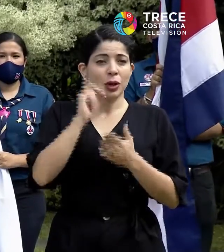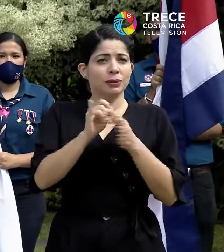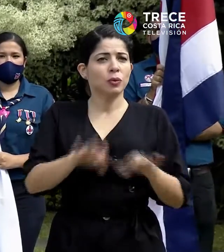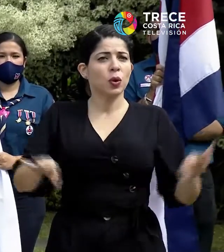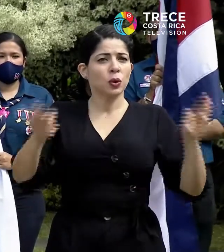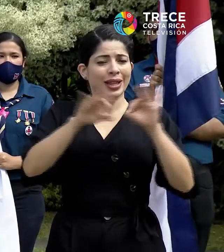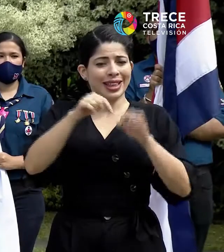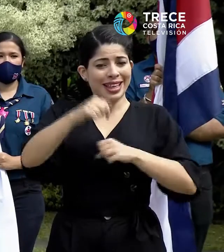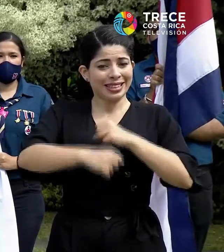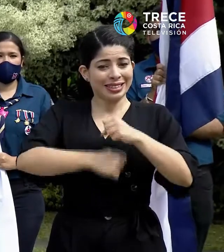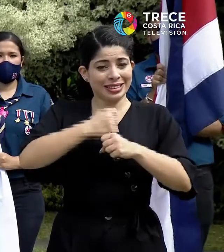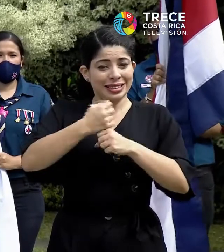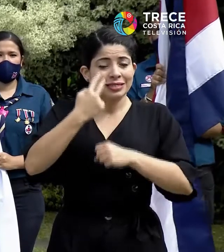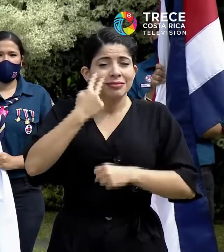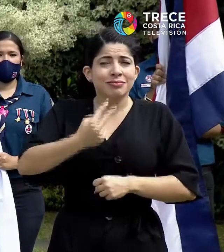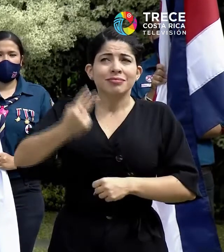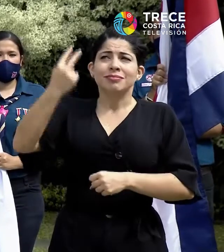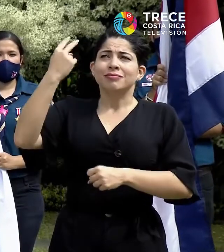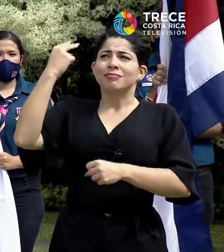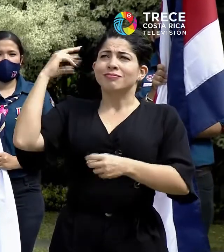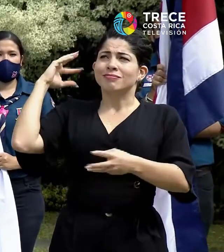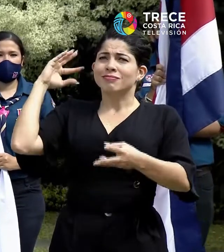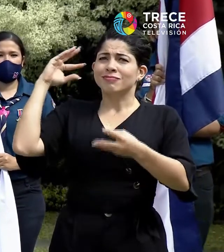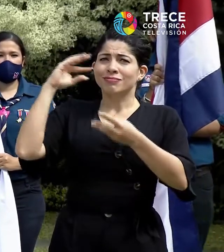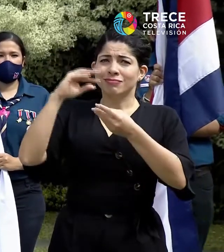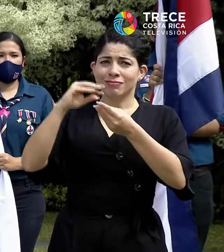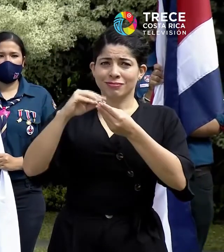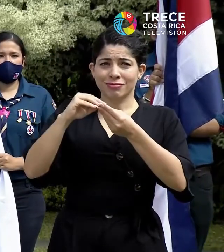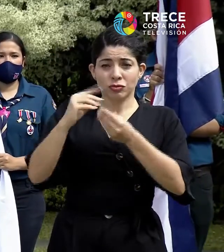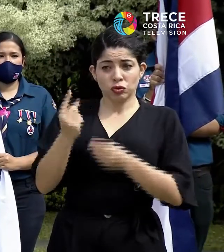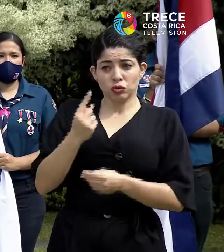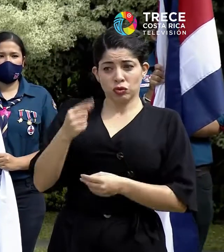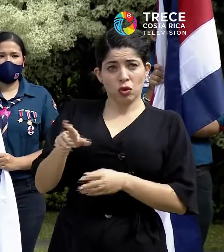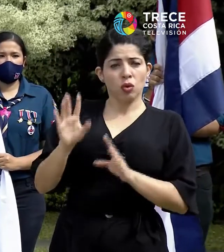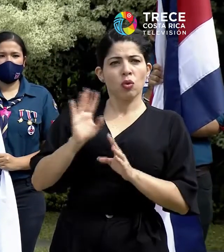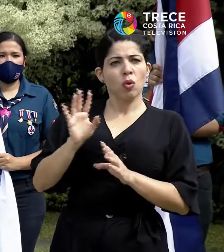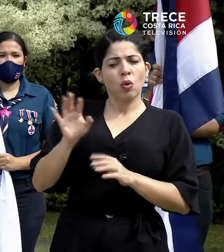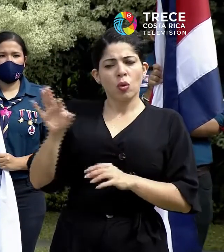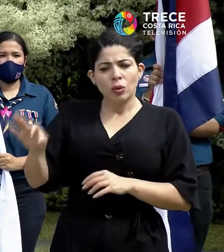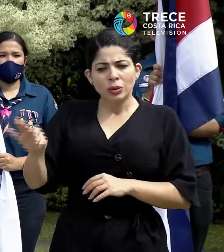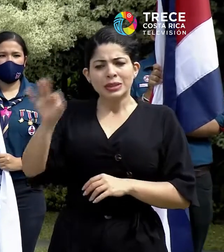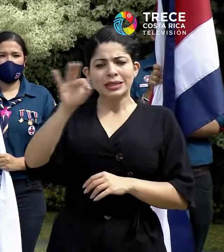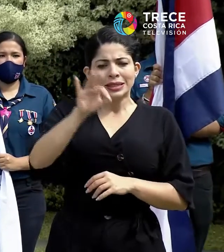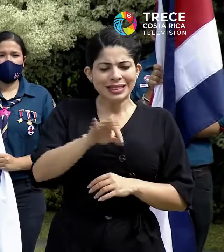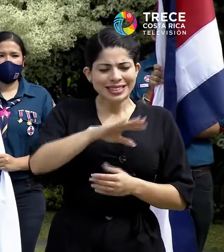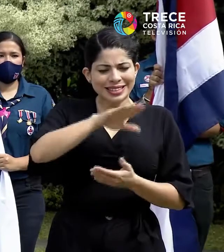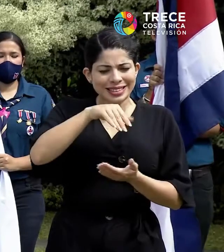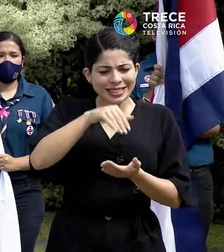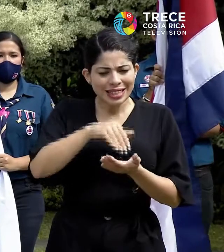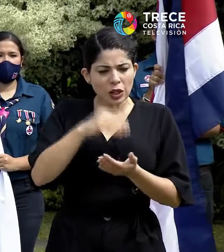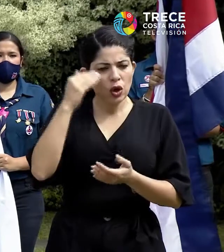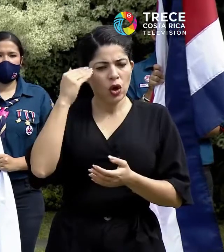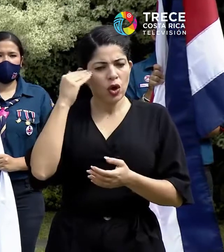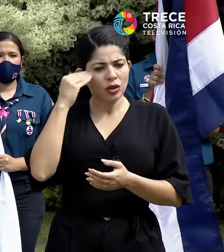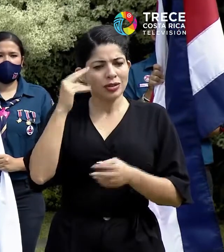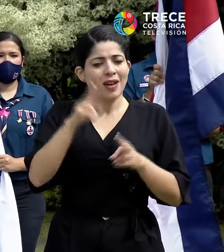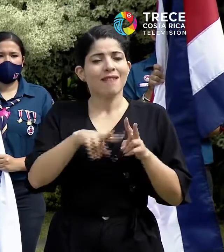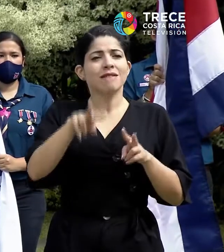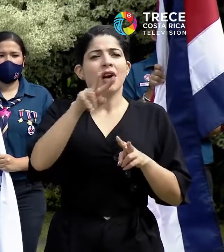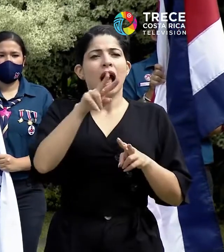el recuento de los hechos no esté solo, sino que esté en el centro de la conciencia, que los valores no pueden ser solo